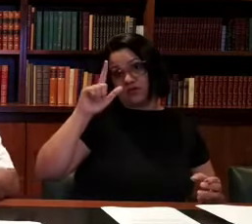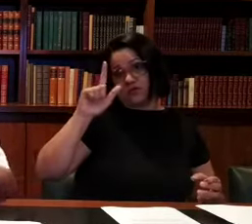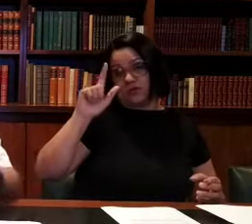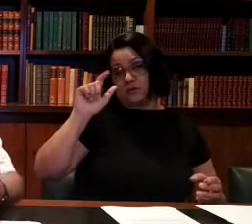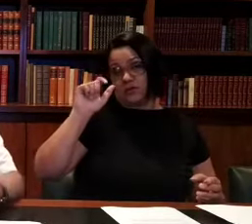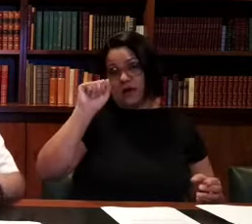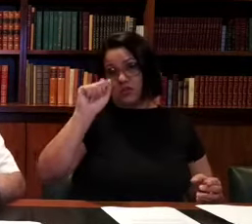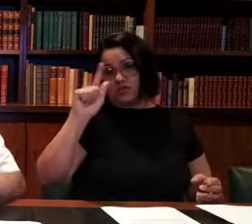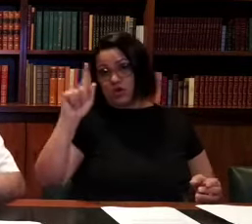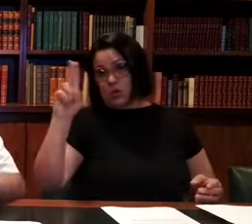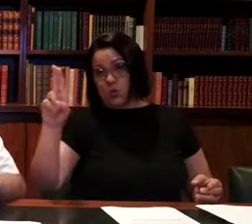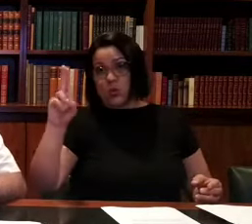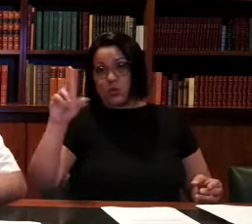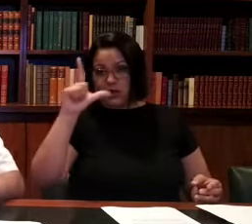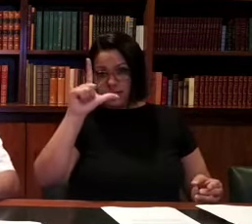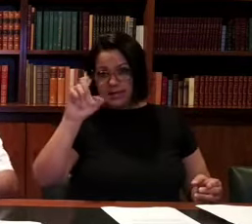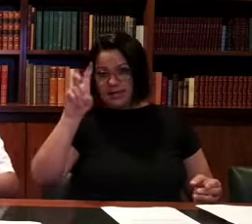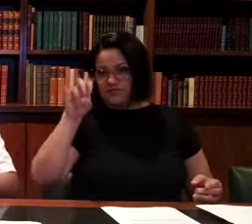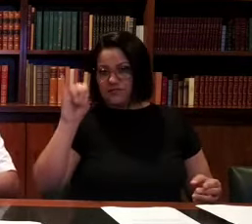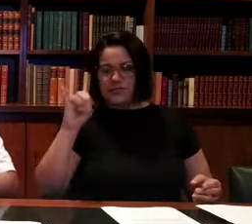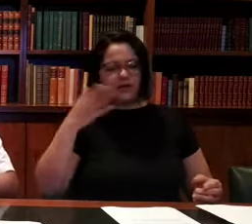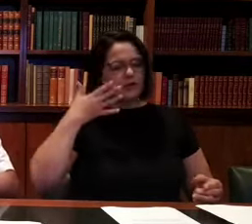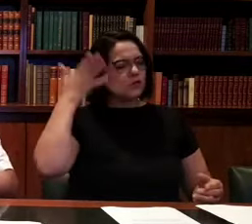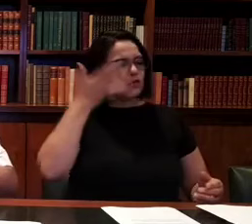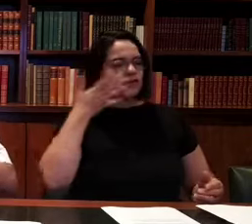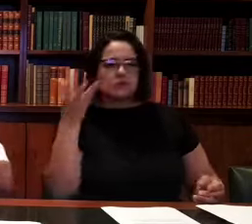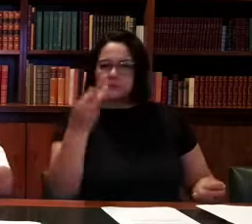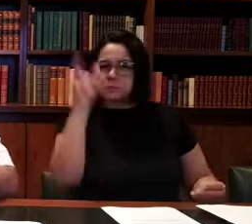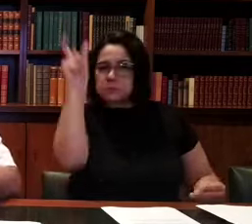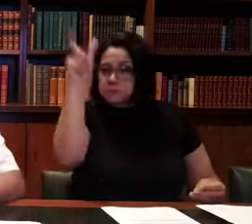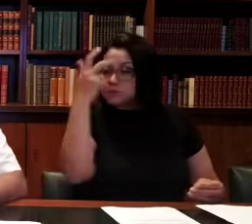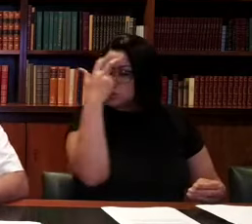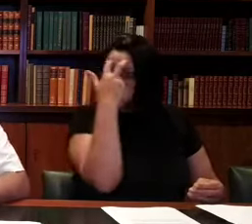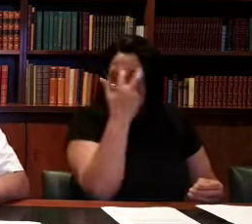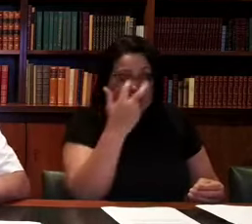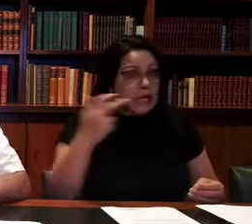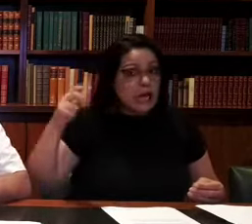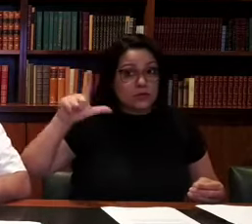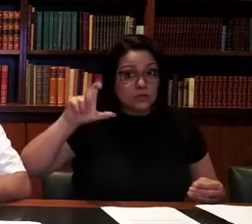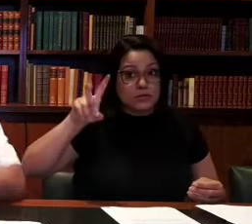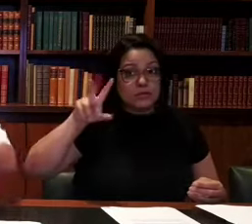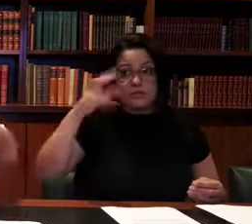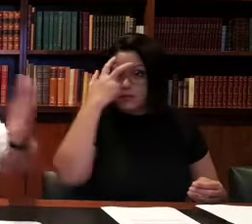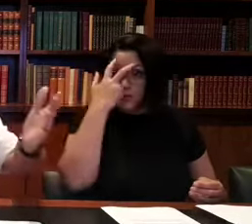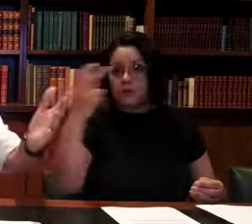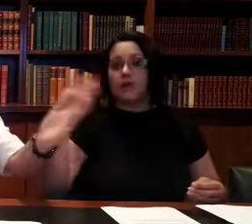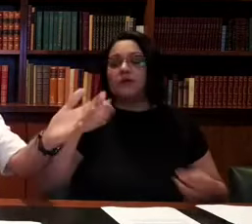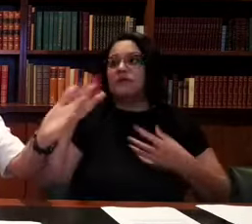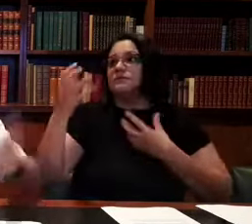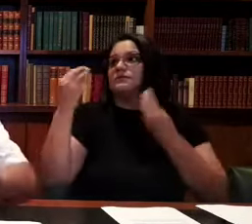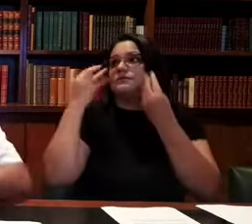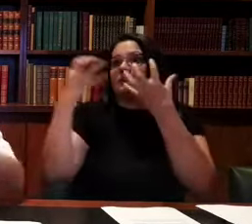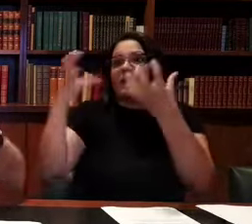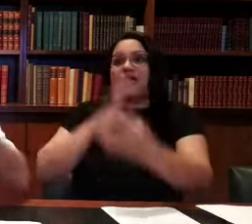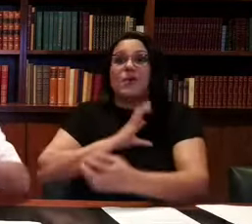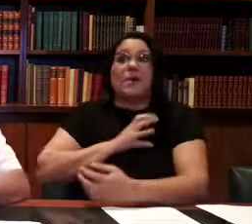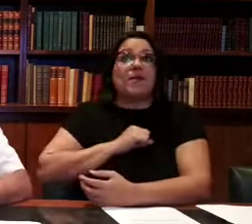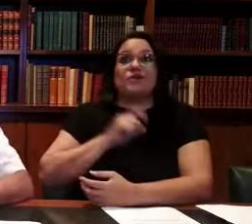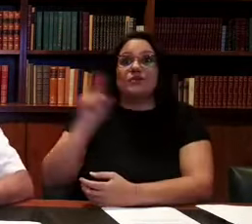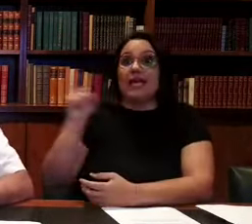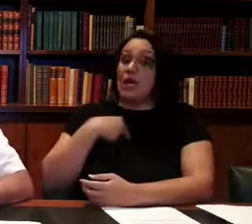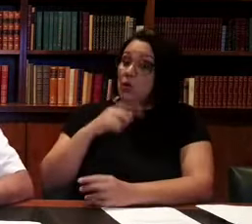defesa com palavra bonita uma pessoa extremamente educado e culto o Levi me apaixonei por ele é ter a mente